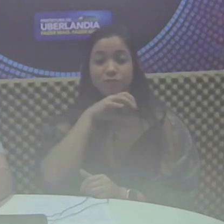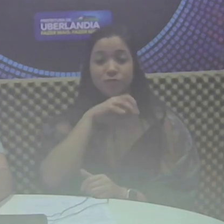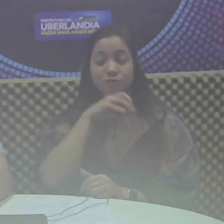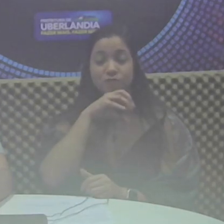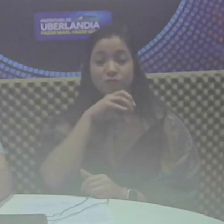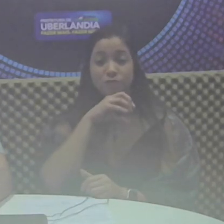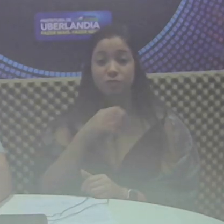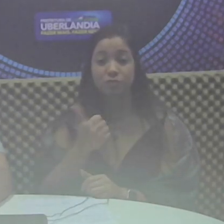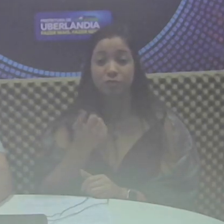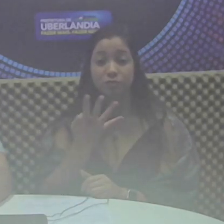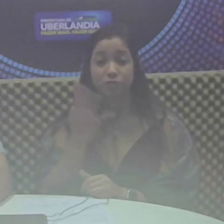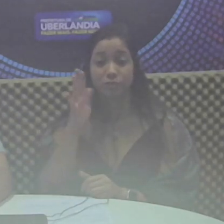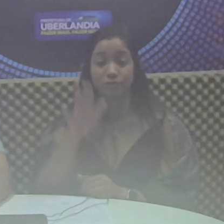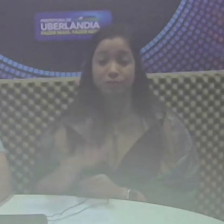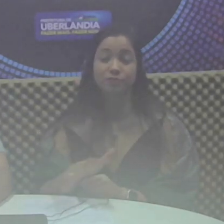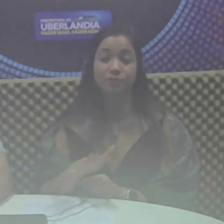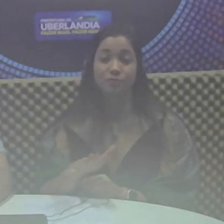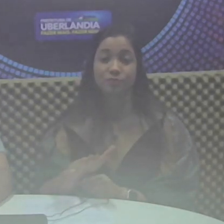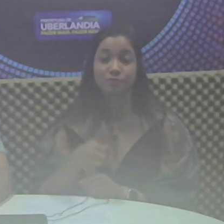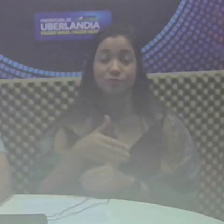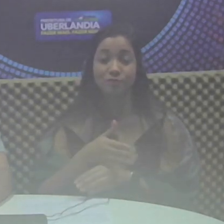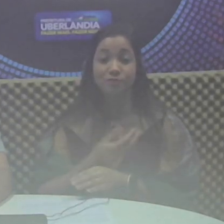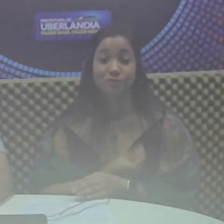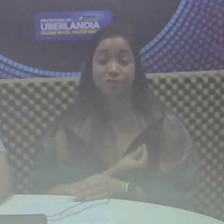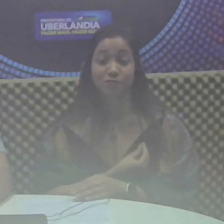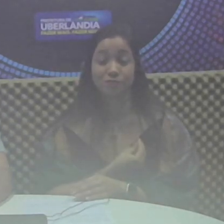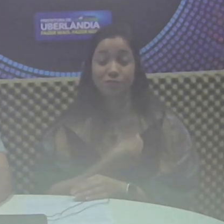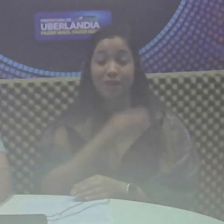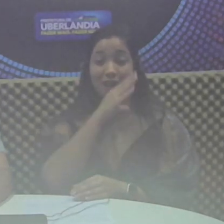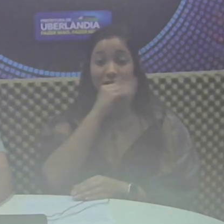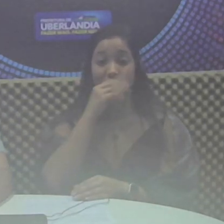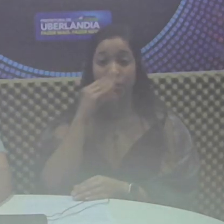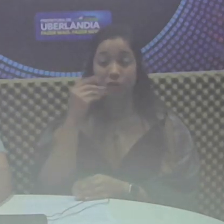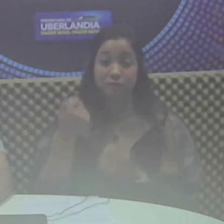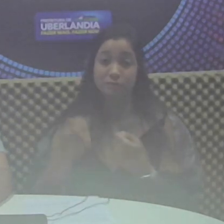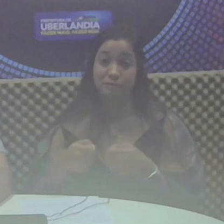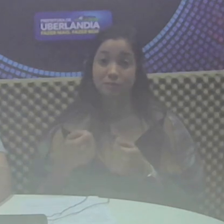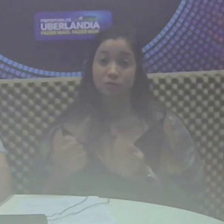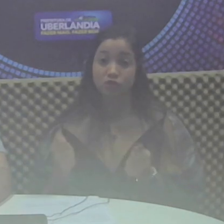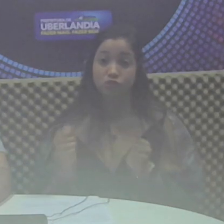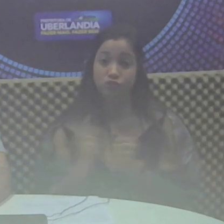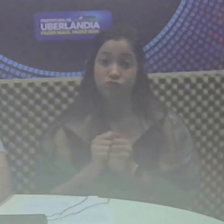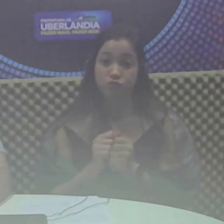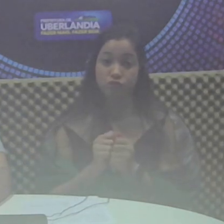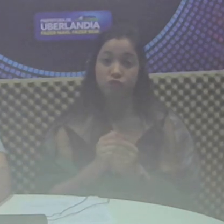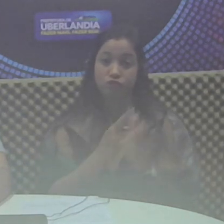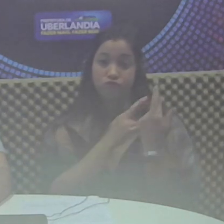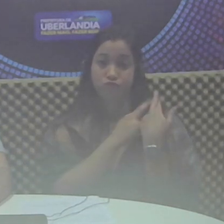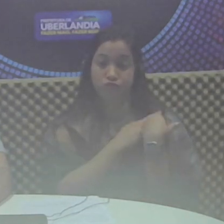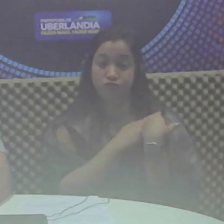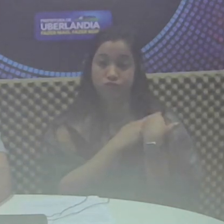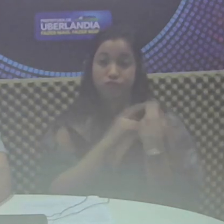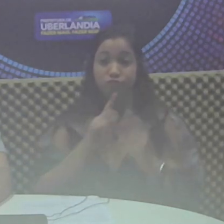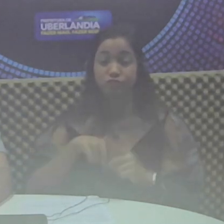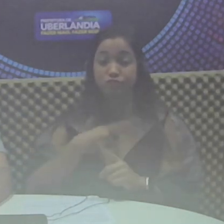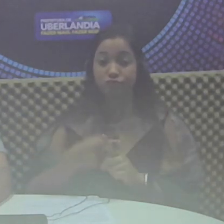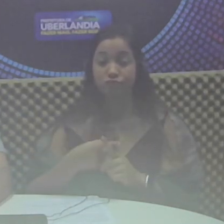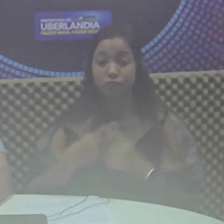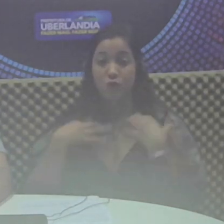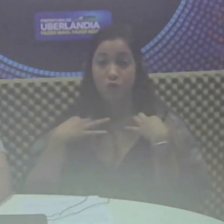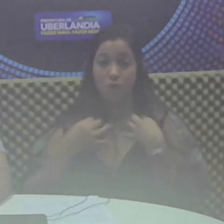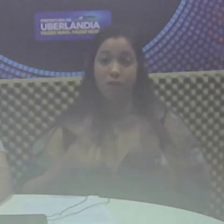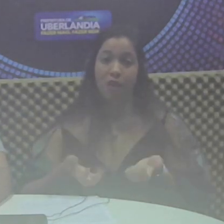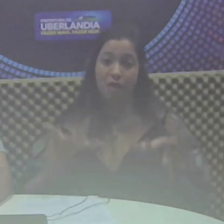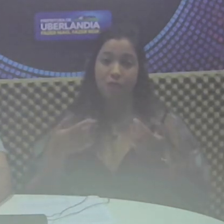às 14h. Para participar, os adolescentes devem estar acompanhados por um responsável e trajar